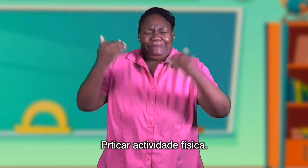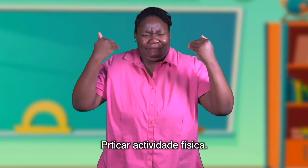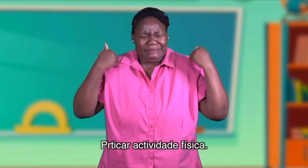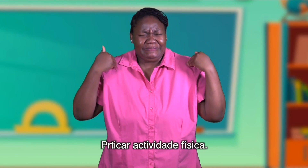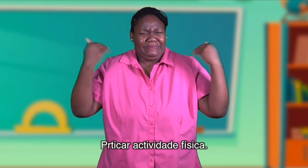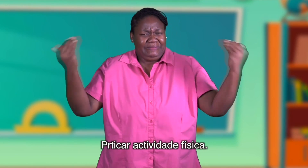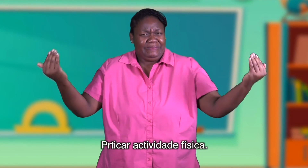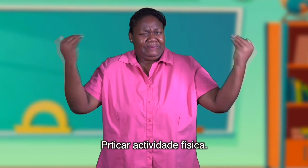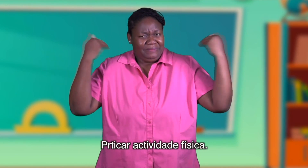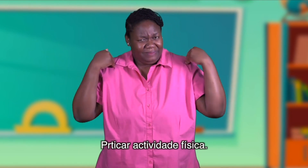praticar atividade física.